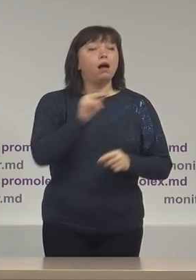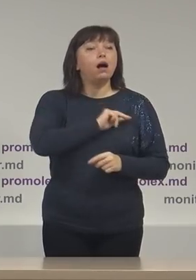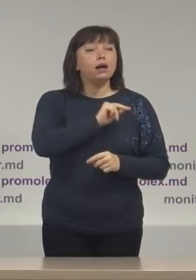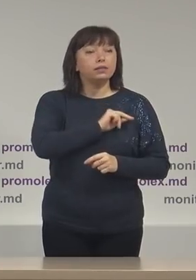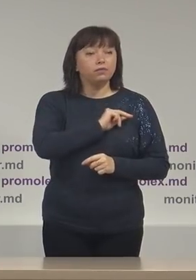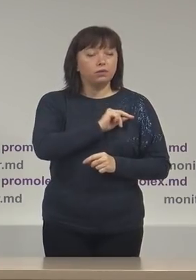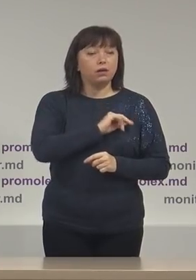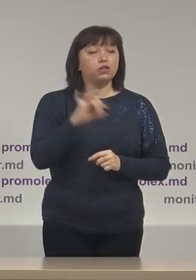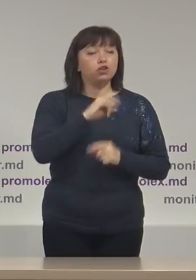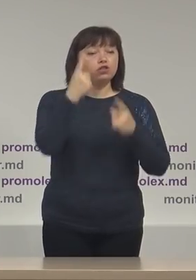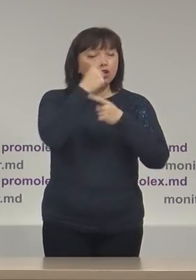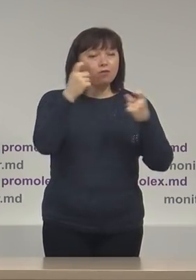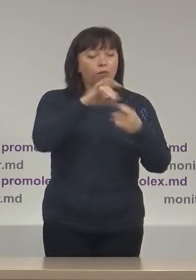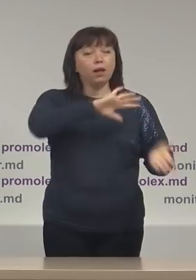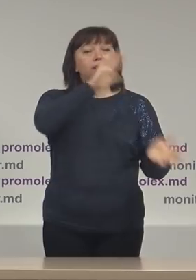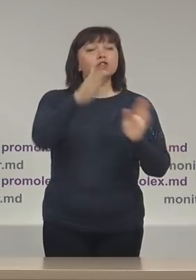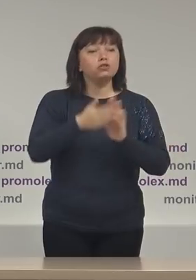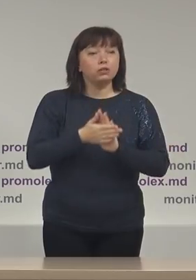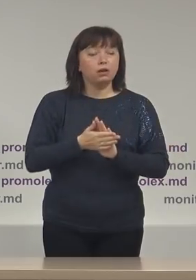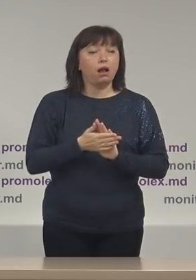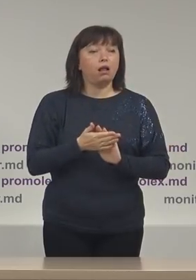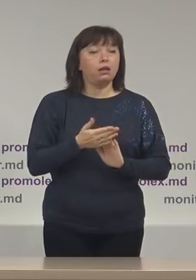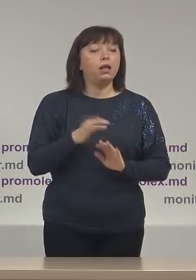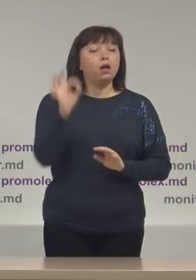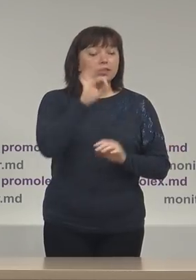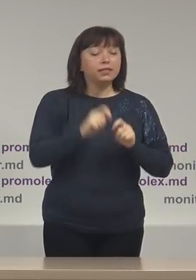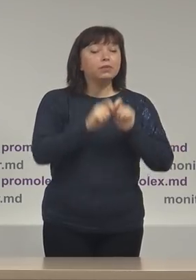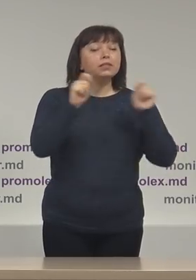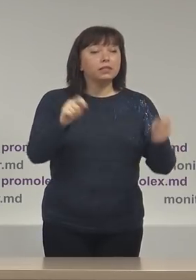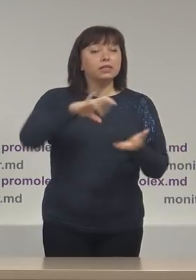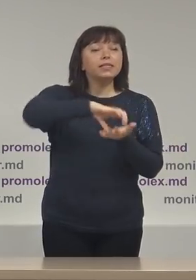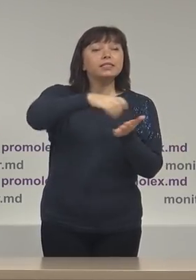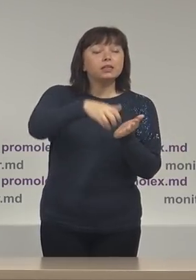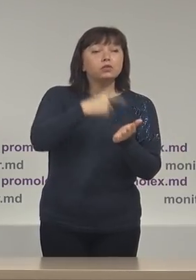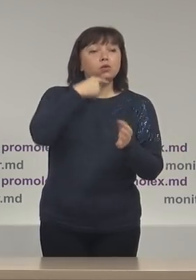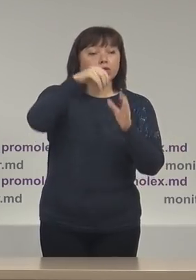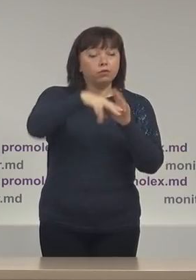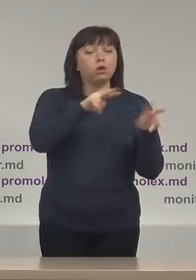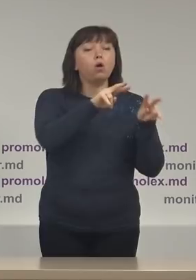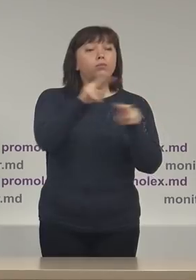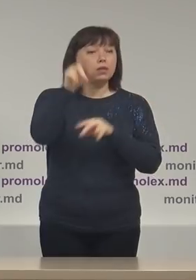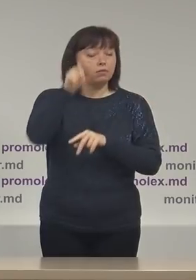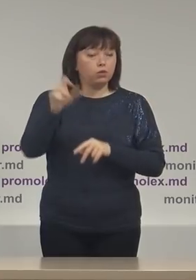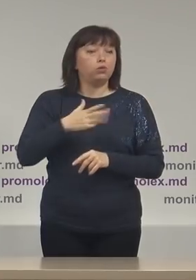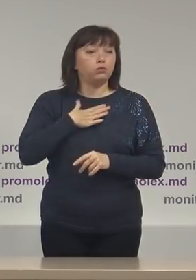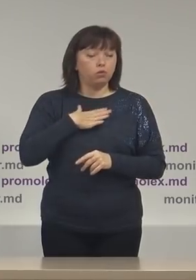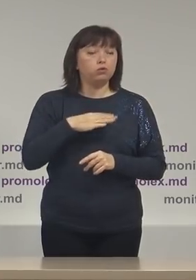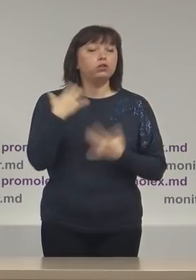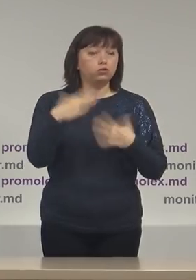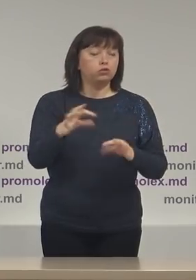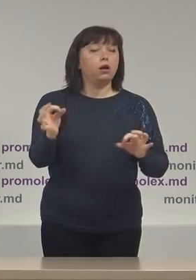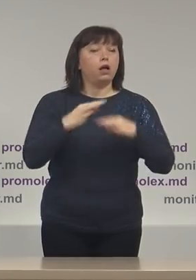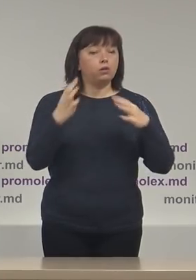activitatea și informații generale despre deschiderea secțiilor de votare, observatorii noștri au